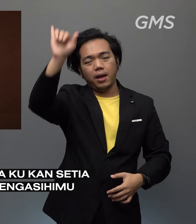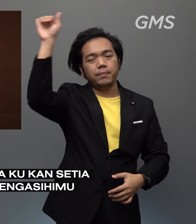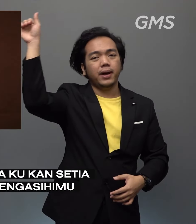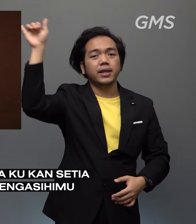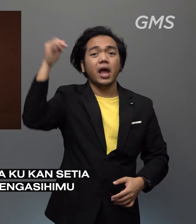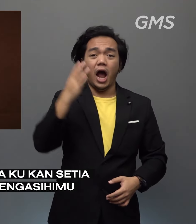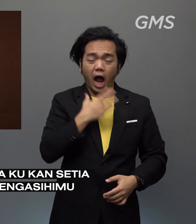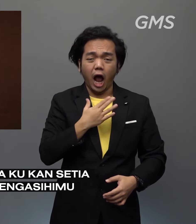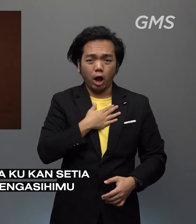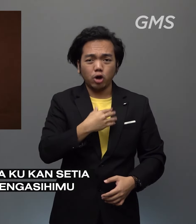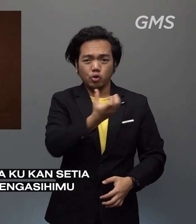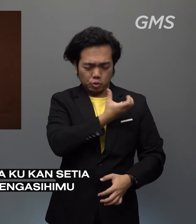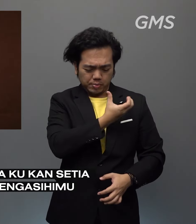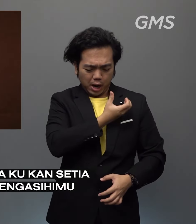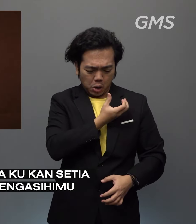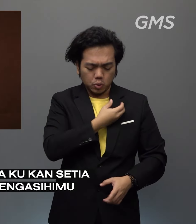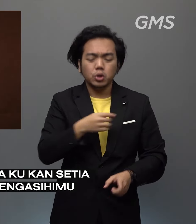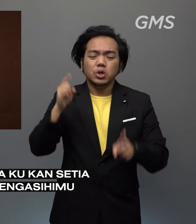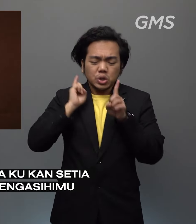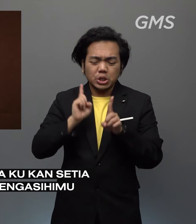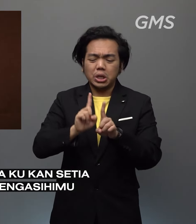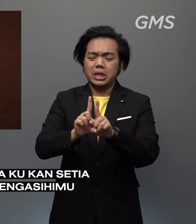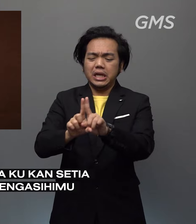aku kan setia